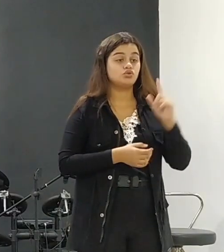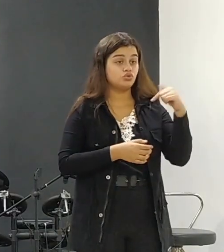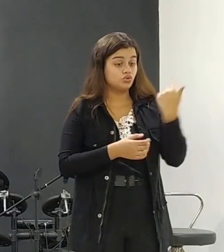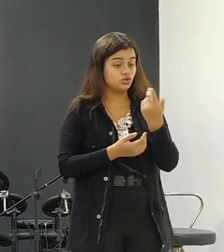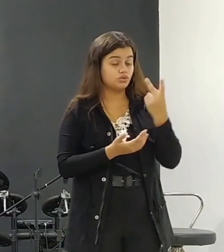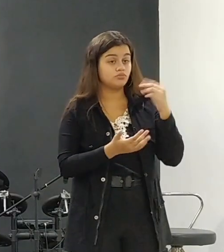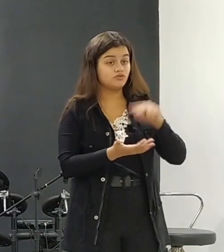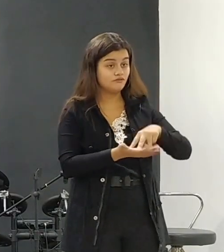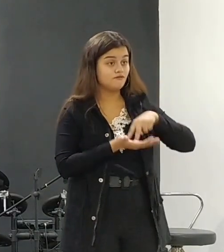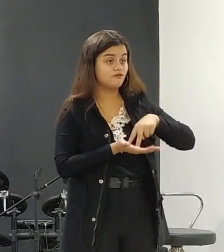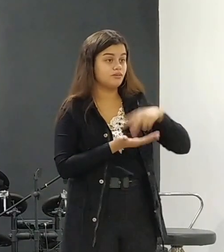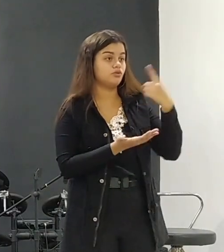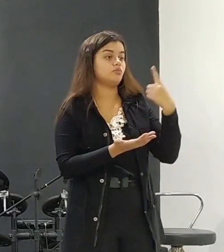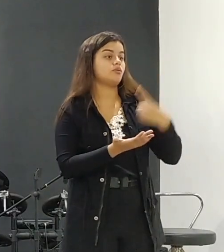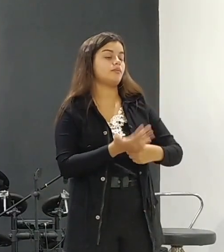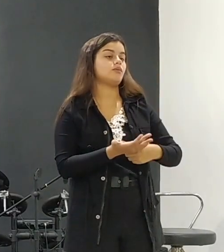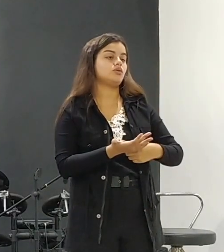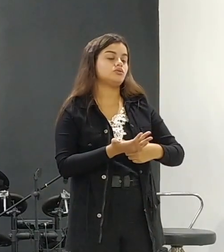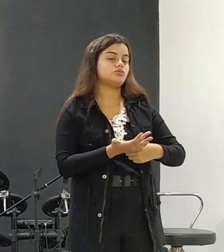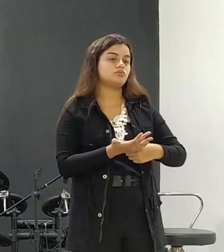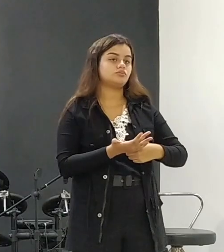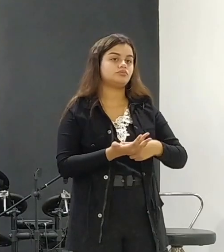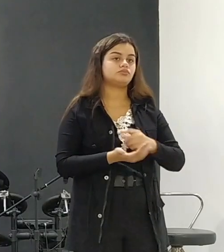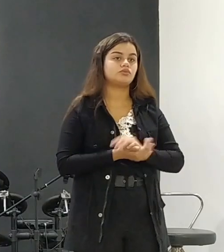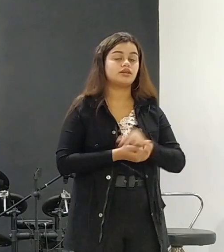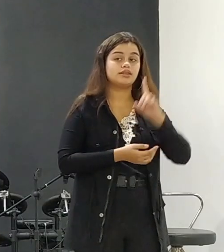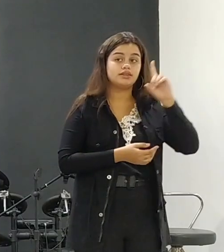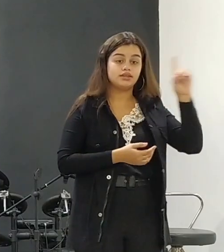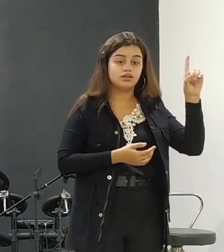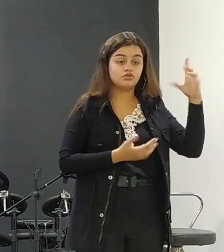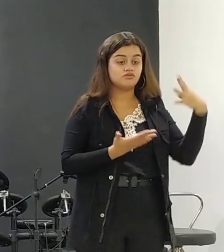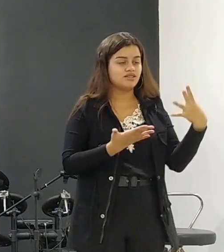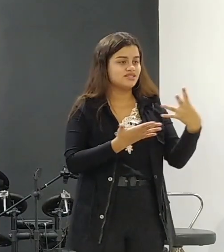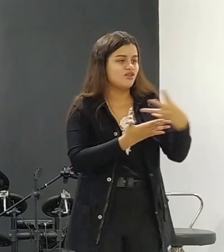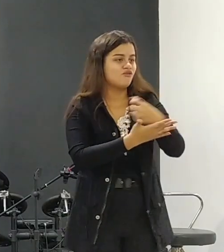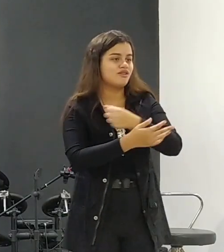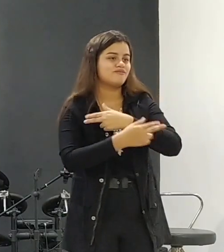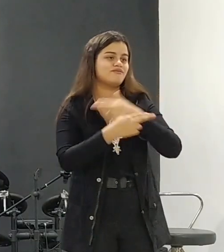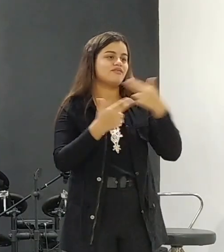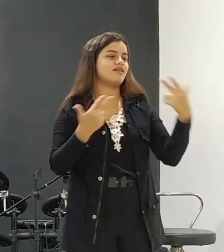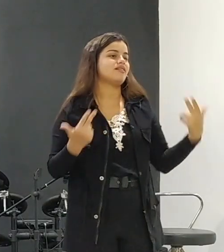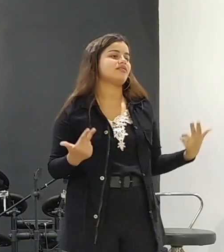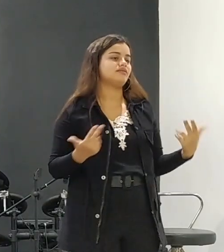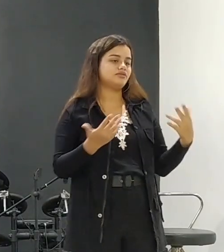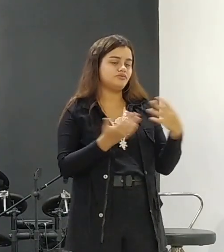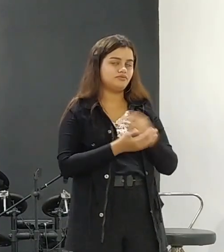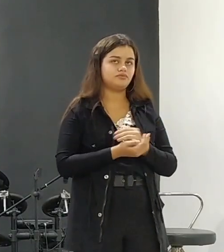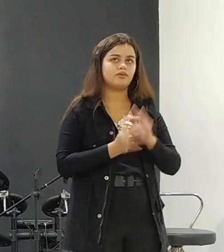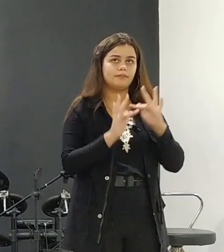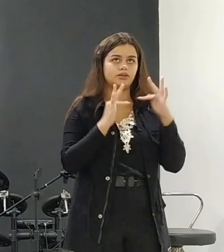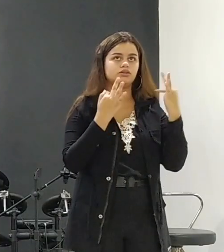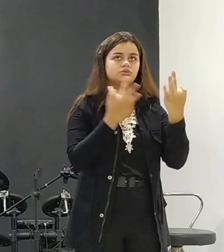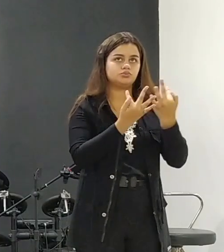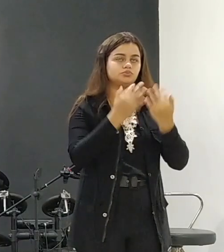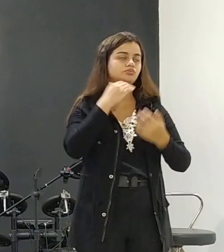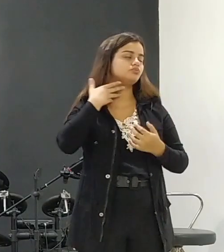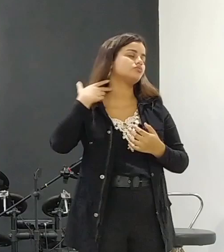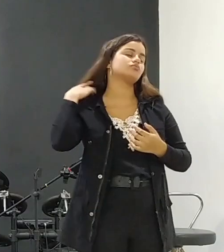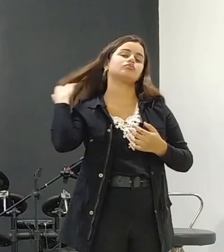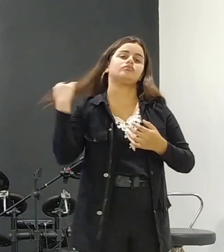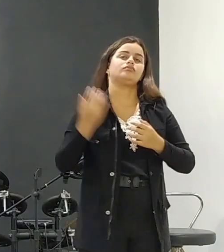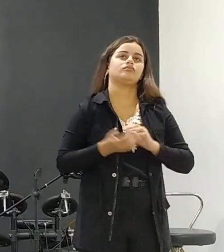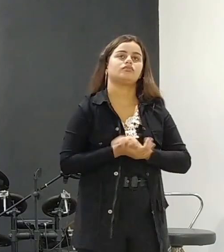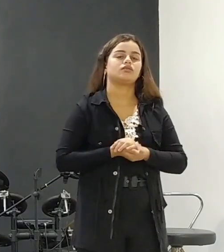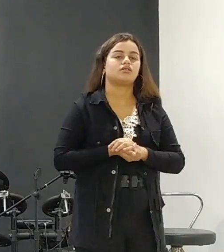no propósito, através de você, Deus vai alcançar muitas famílias. Através da tua